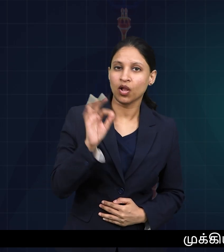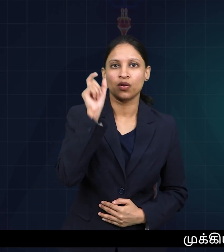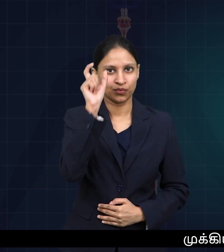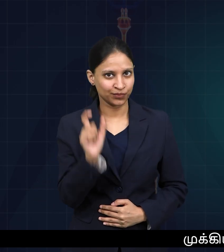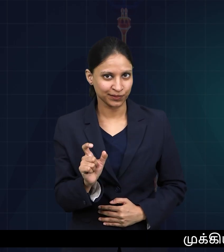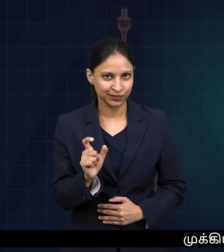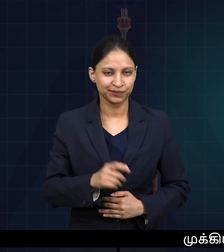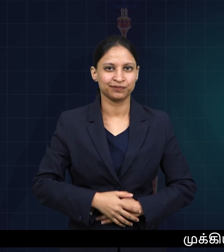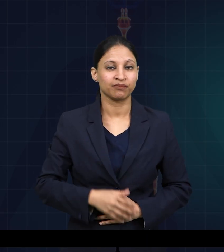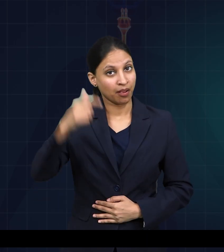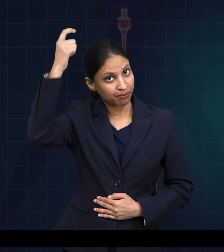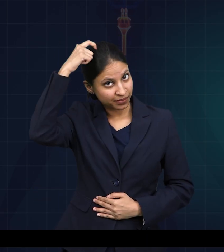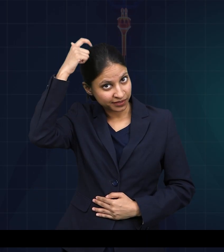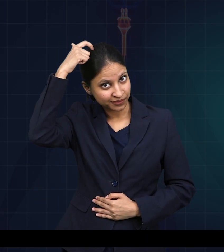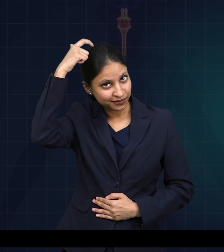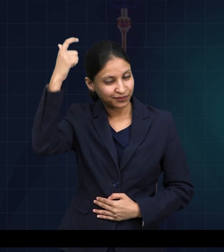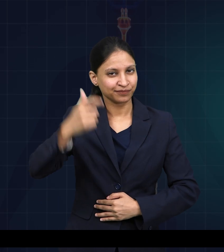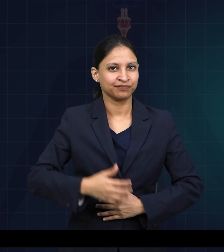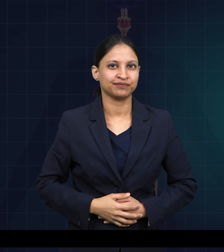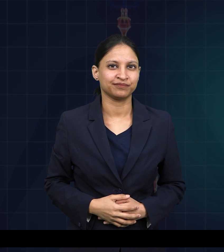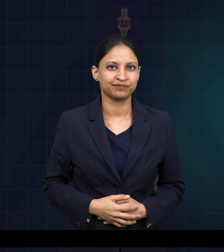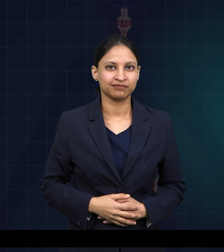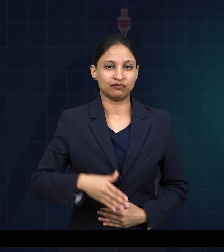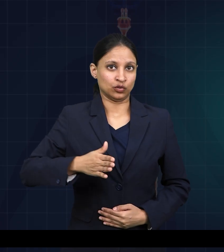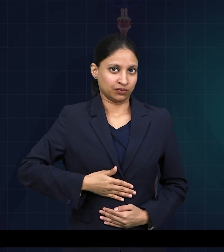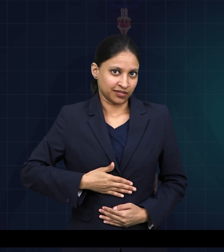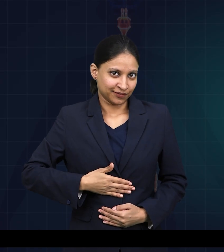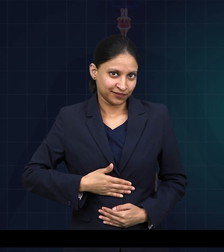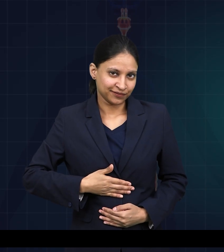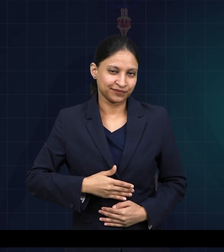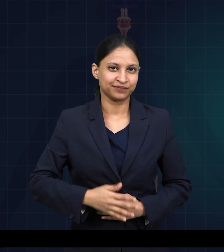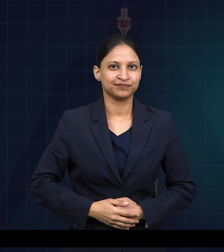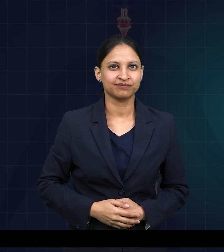முக்கிய வார்த்தைகள்: மூளை, வயிறு,